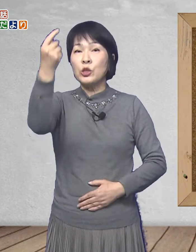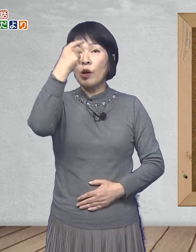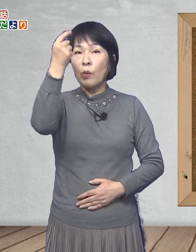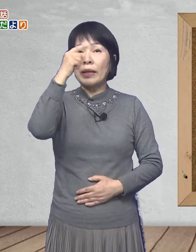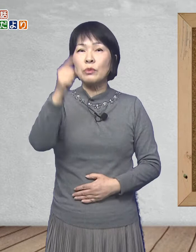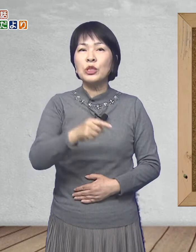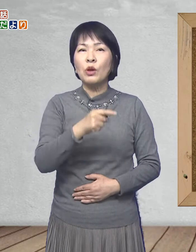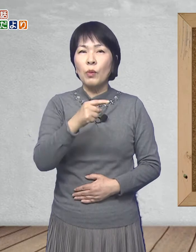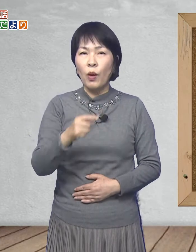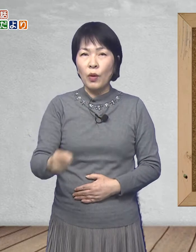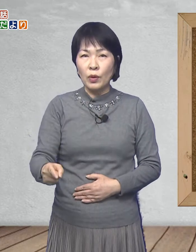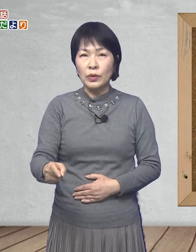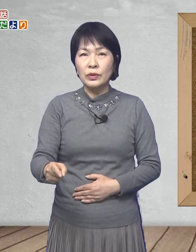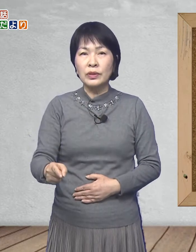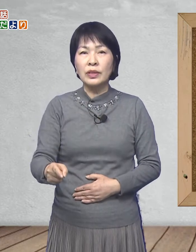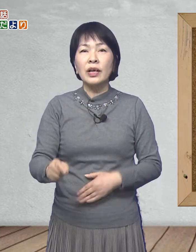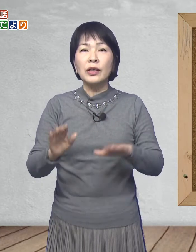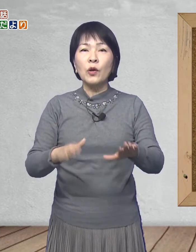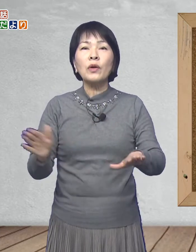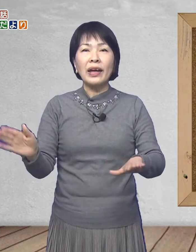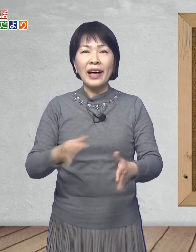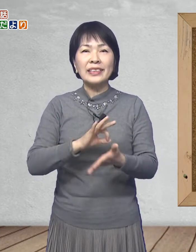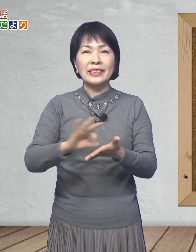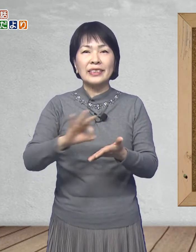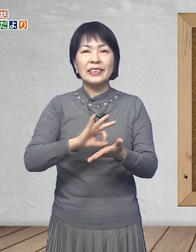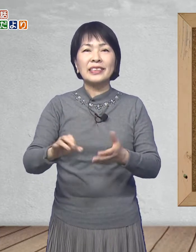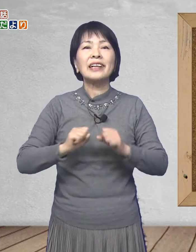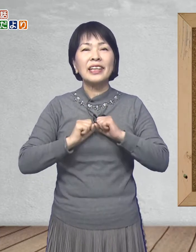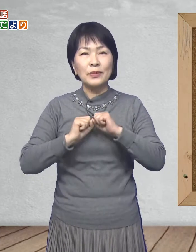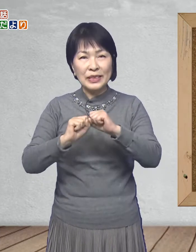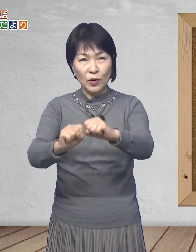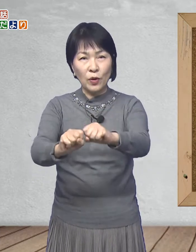話を学ぶ人も今日から使っていきましょう。